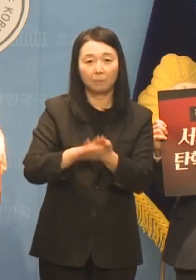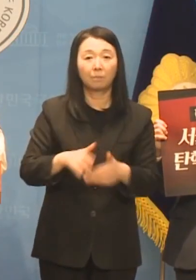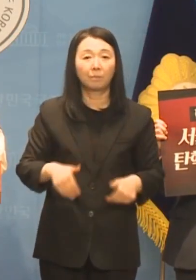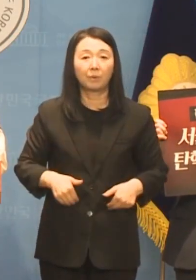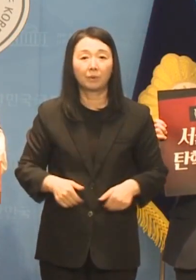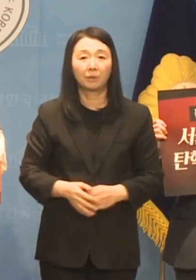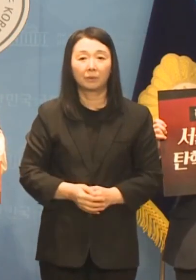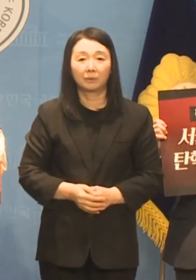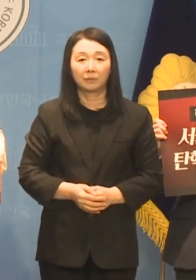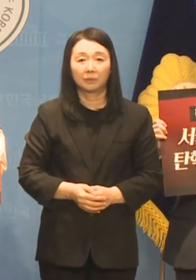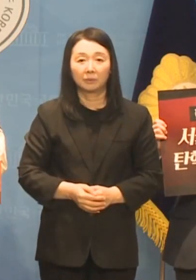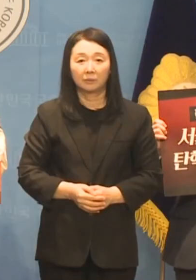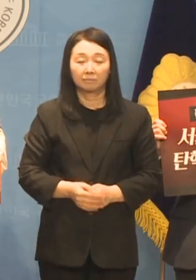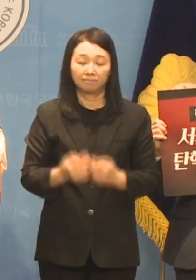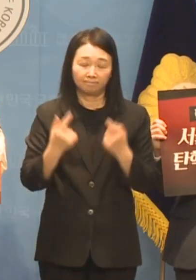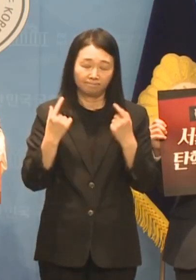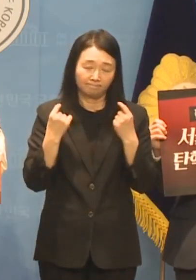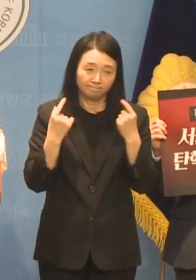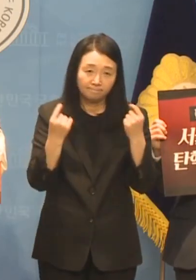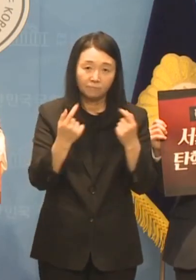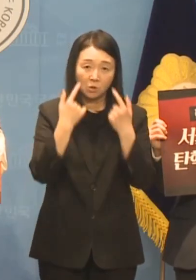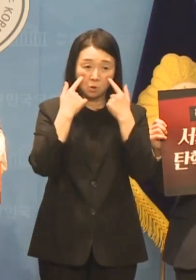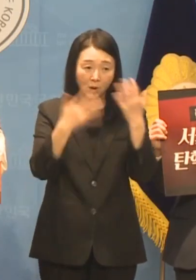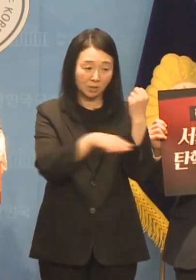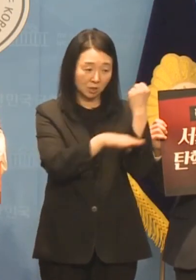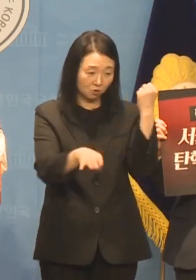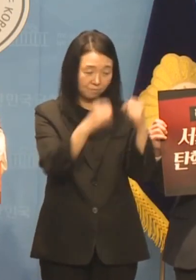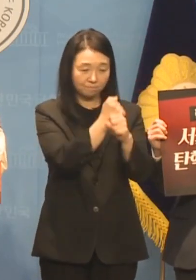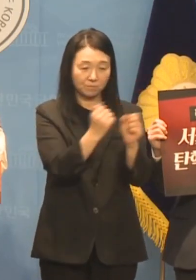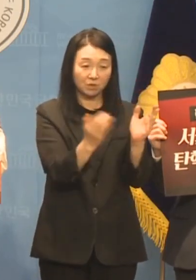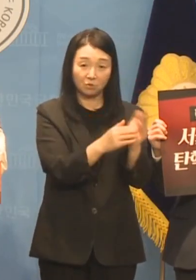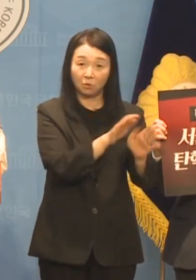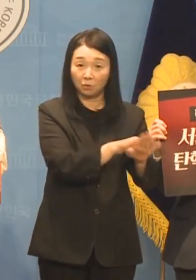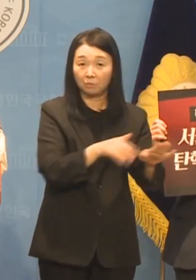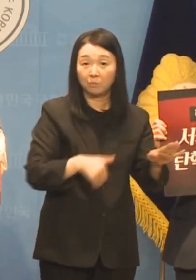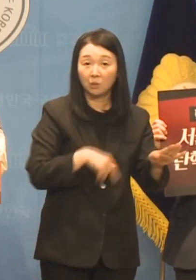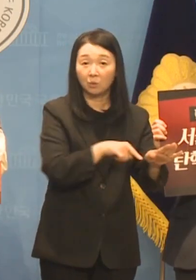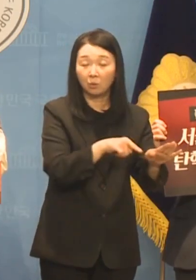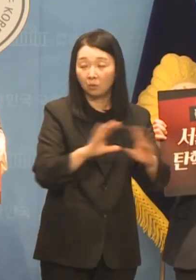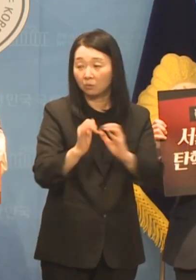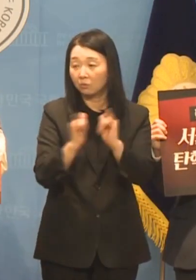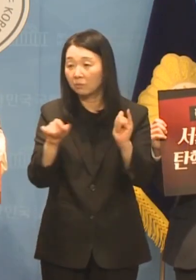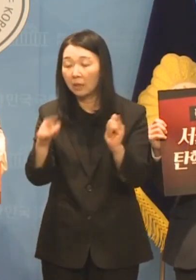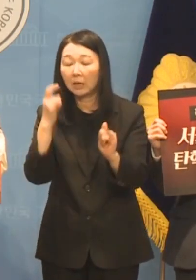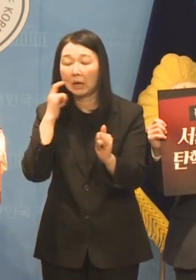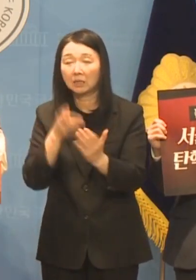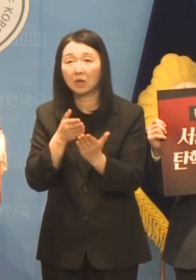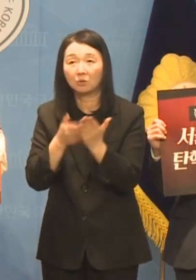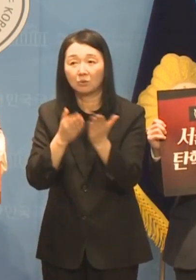생각합니다. 일관되고 명확한 기준을 수립하여 더 이상 국민들이